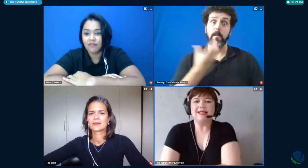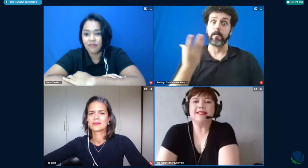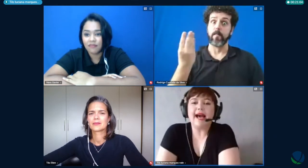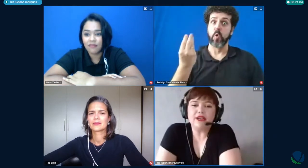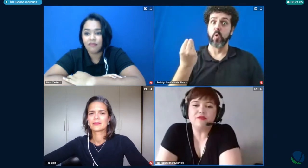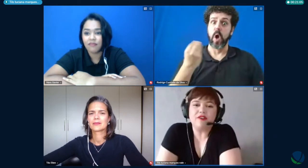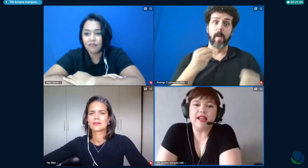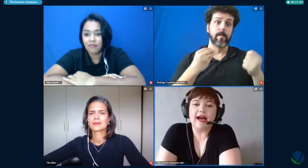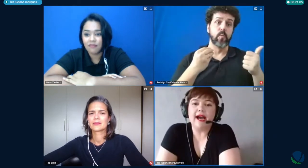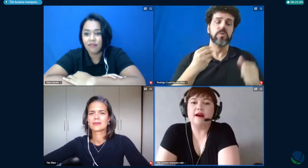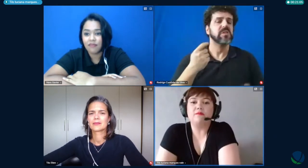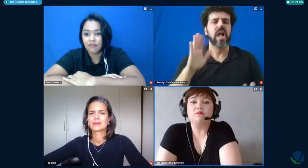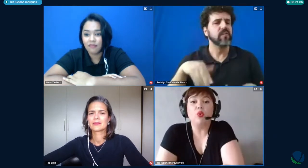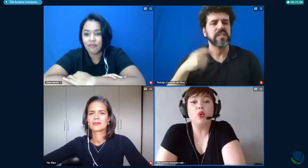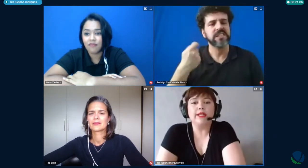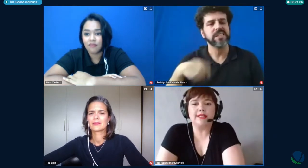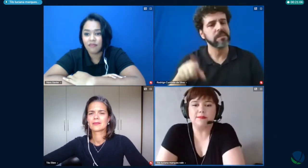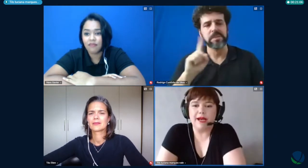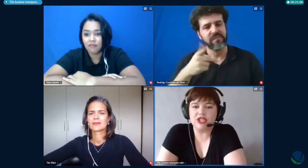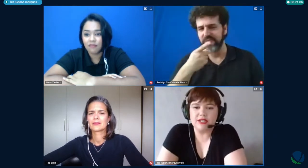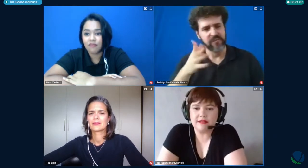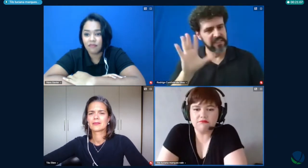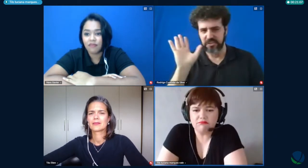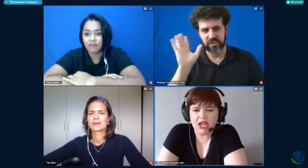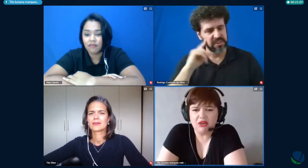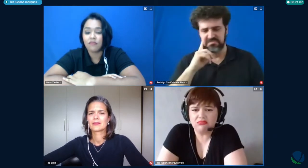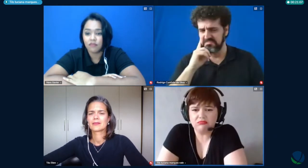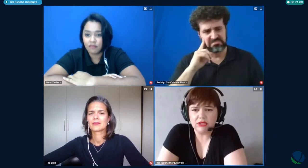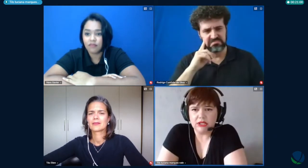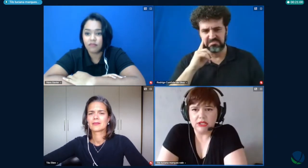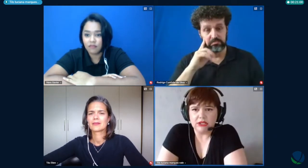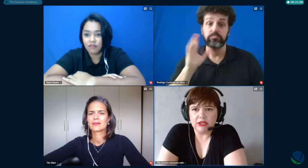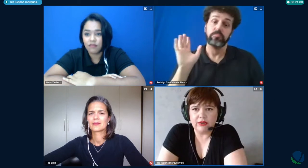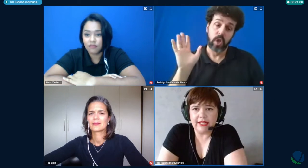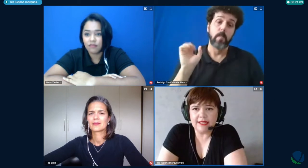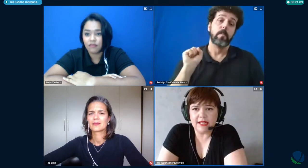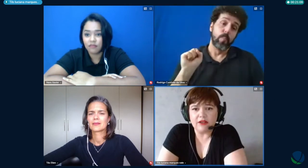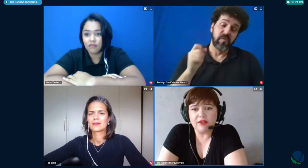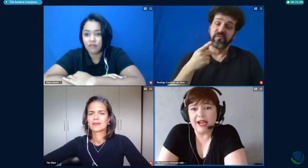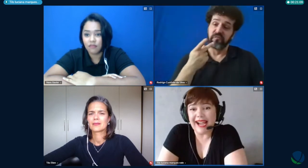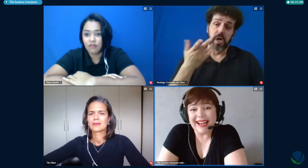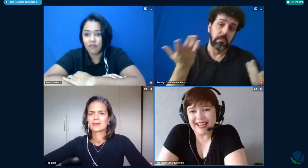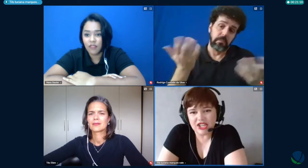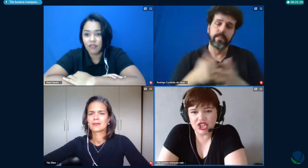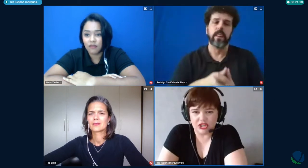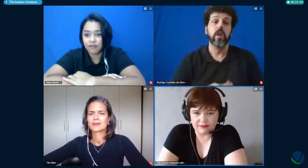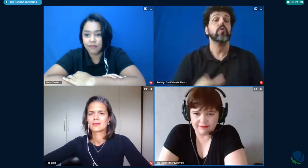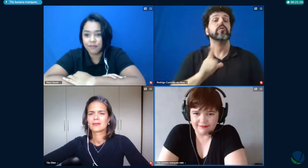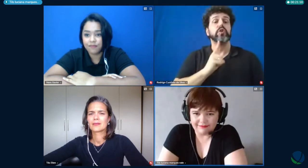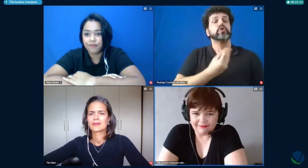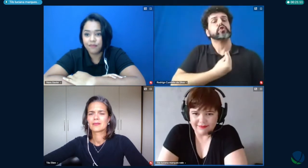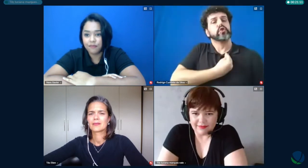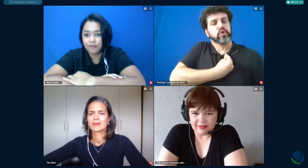Não é necessário falar muitas páginas, não. Não é necessário, fica